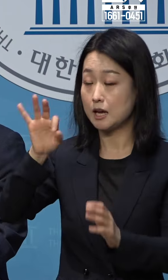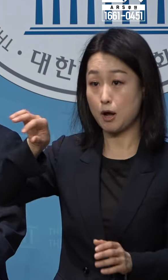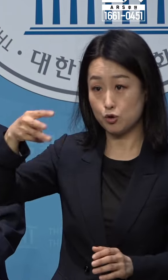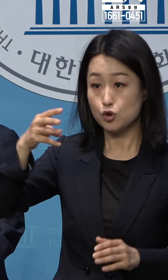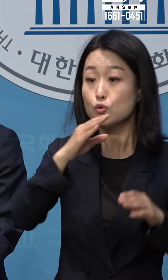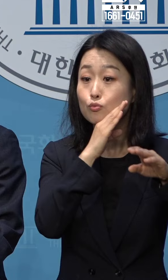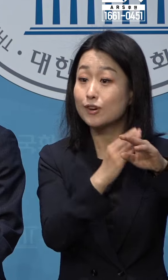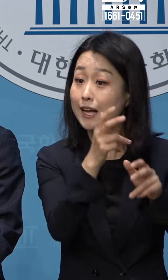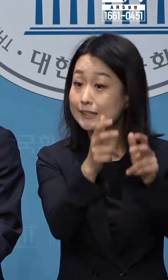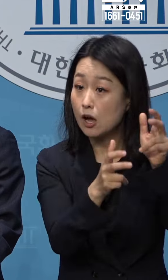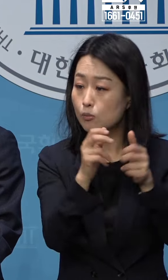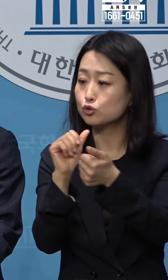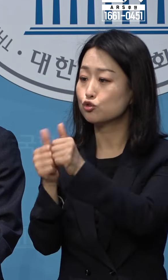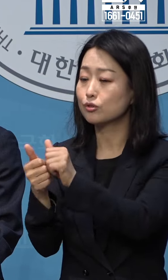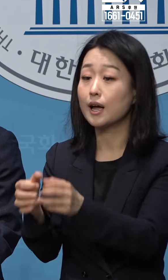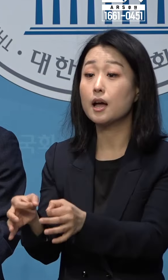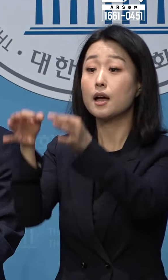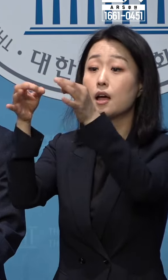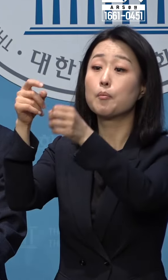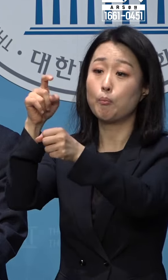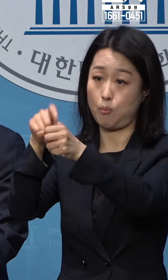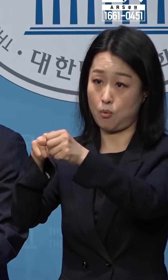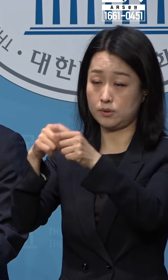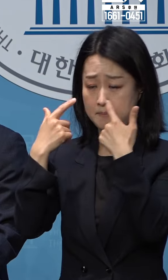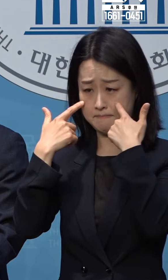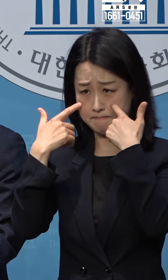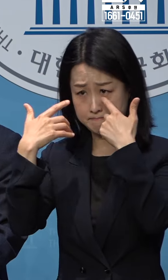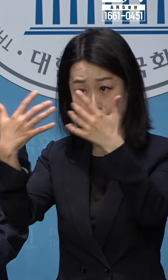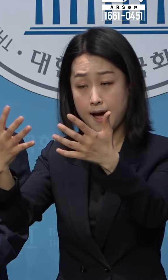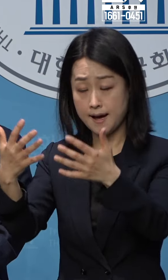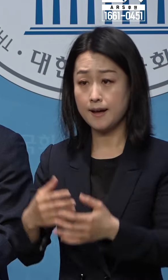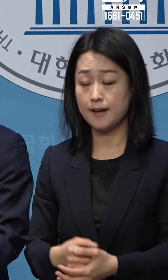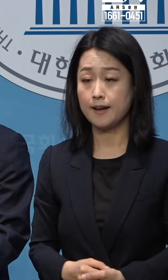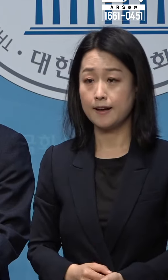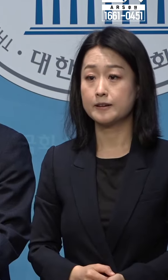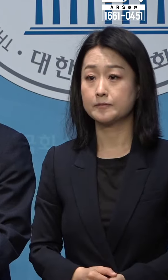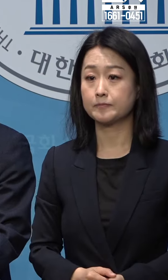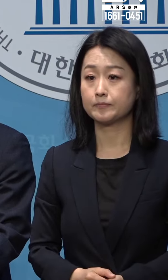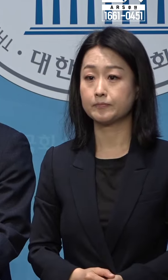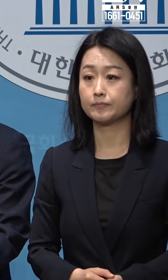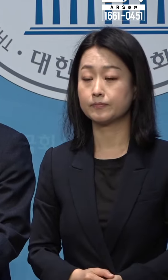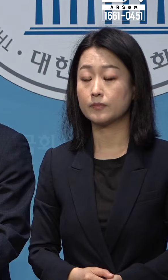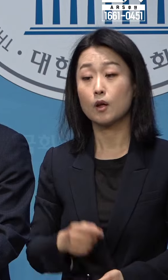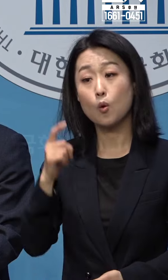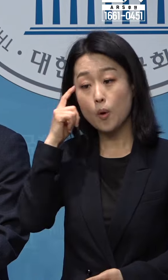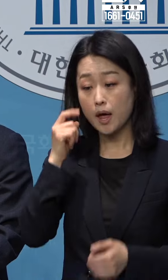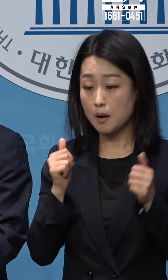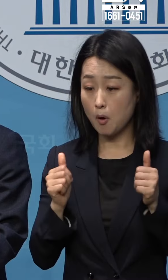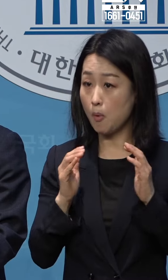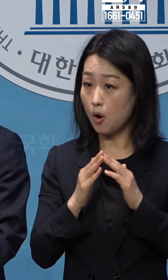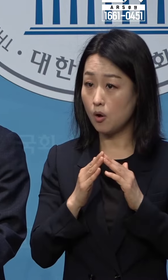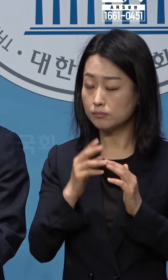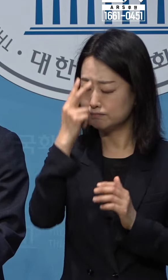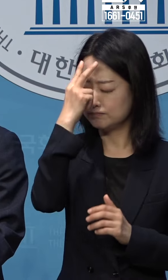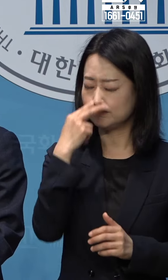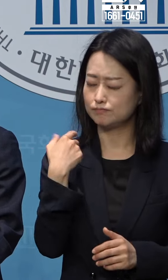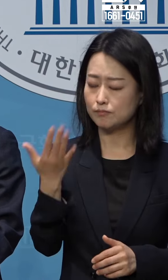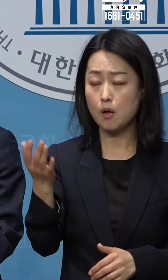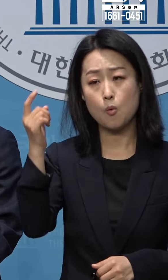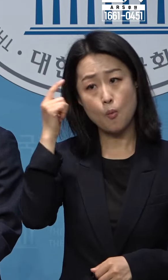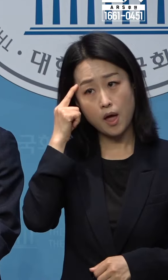대벽 사업이 주가 보양용이라는 사실은 삼척 동자도 할 알 수 있는데 왜 법원이 눈을 감았는지